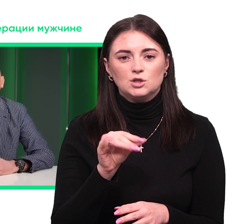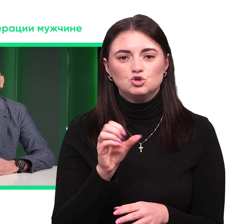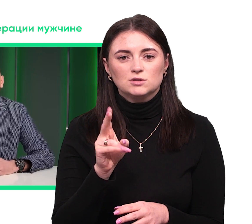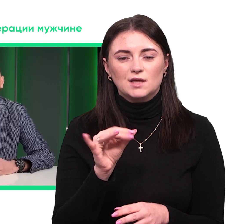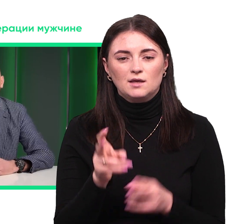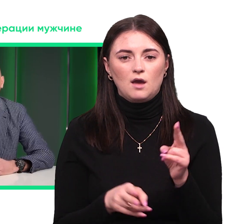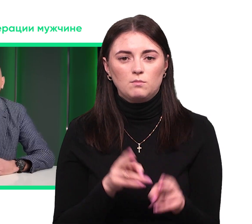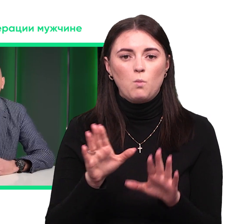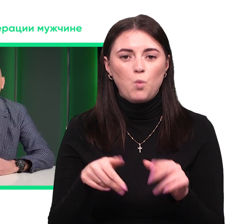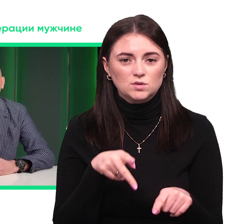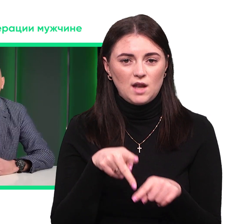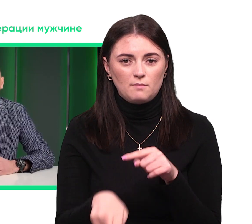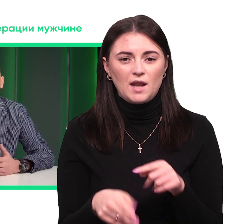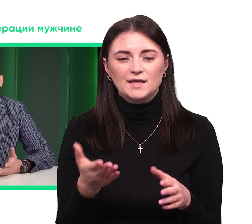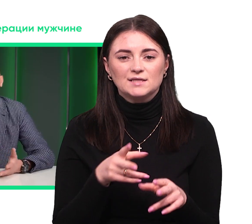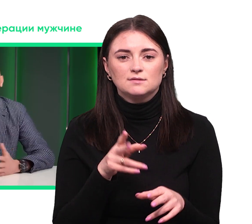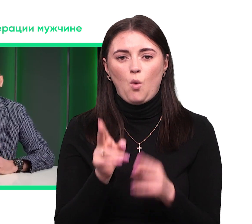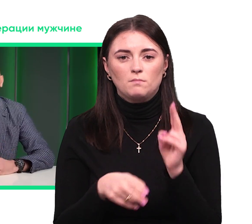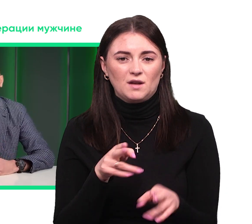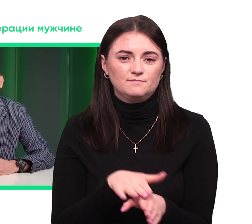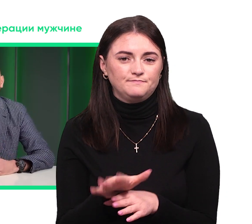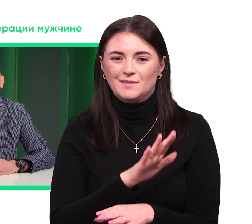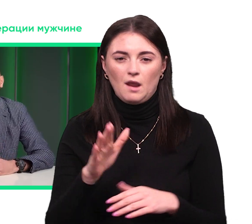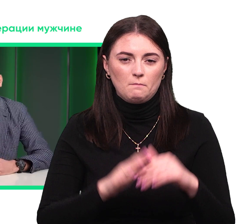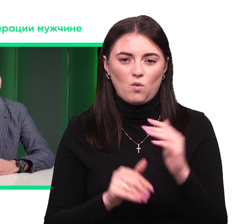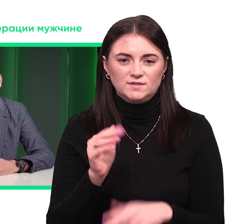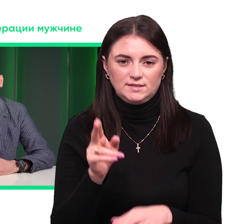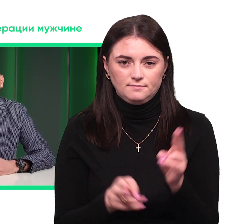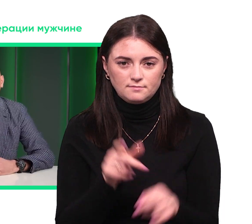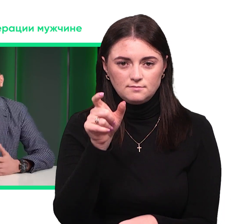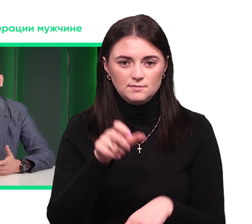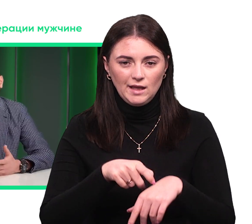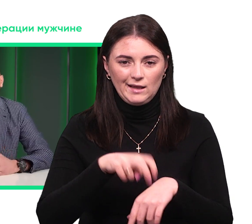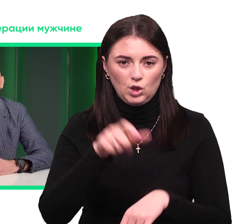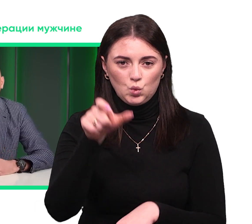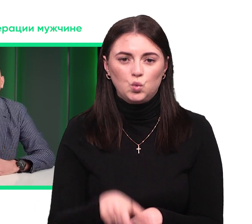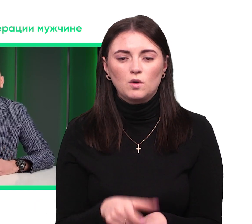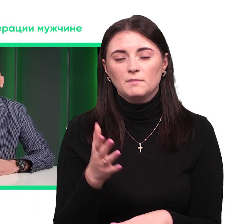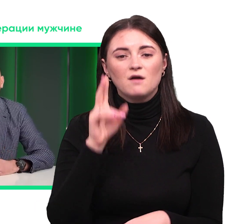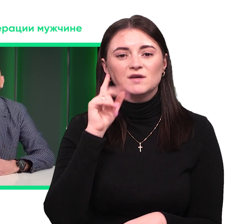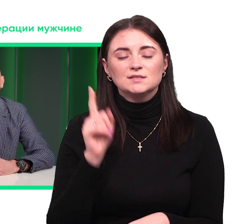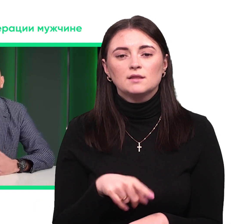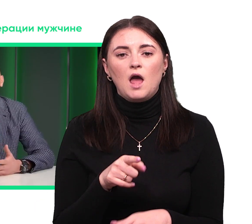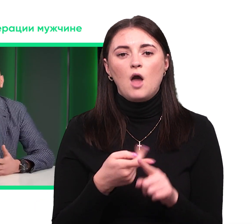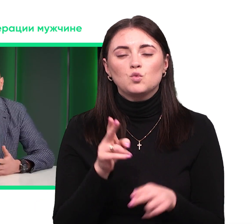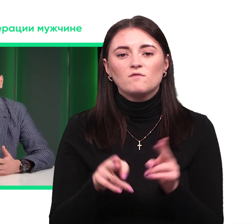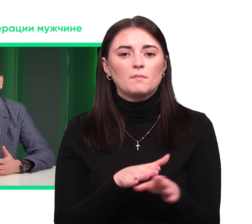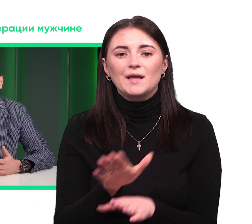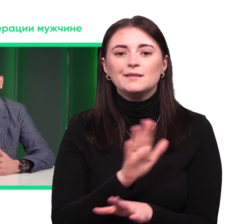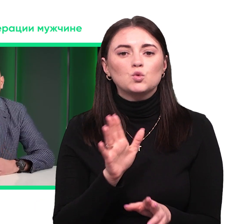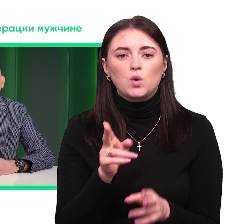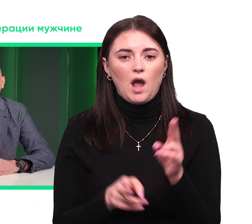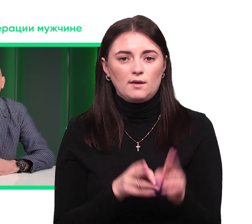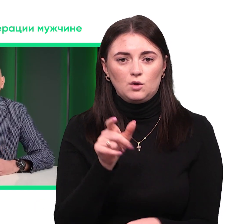эта операция выполнялась непрофессиональным хирургом, или же, как вы знаете, эта операция же выполняется не только